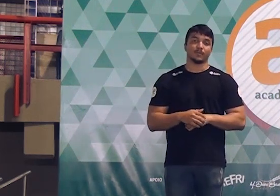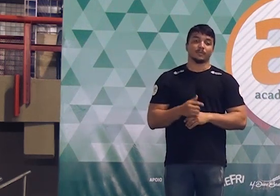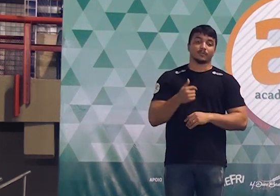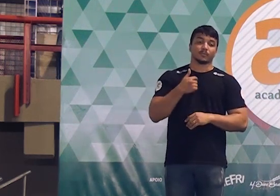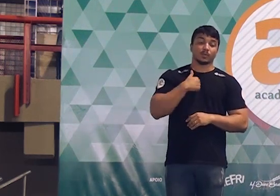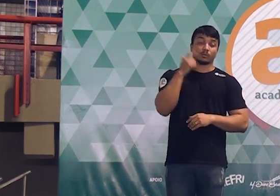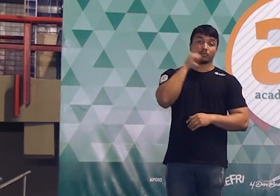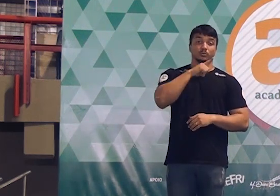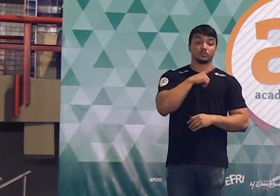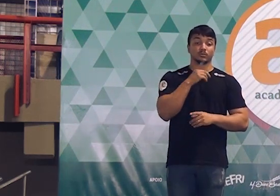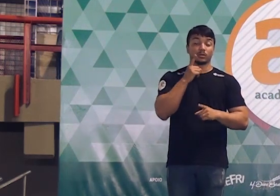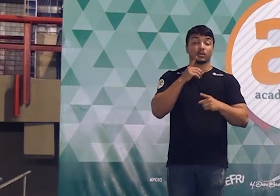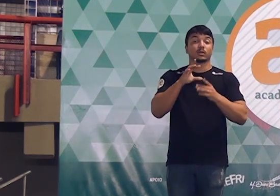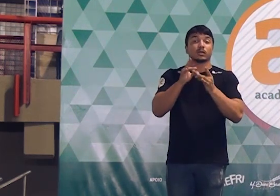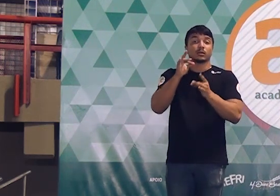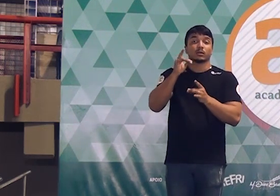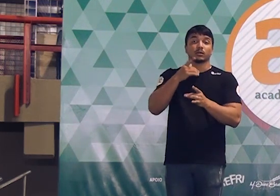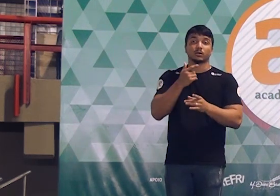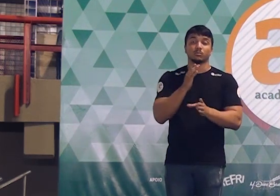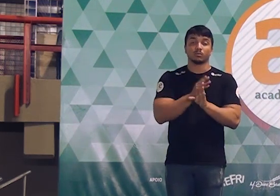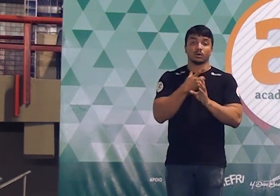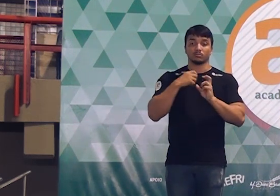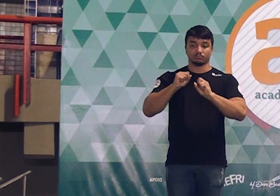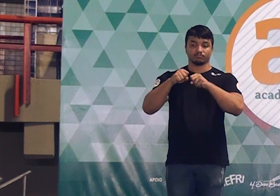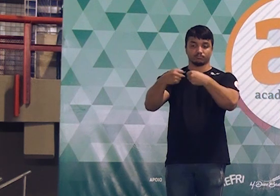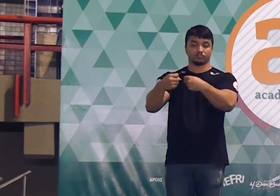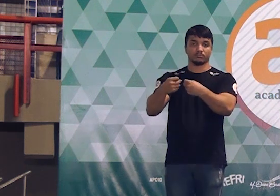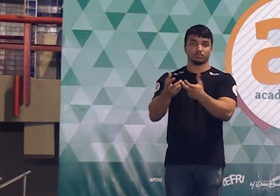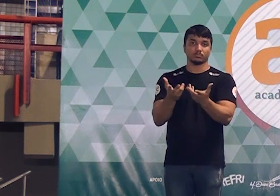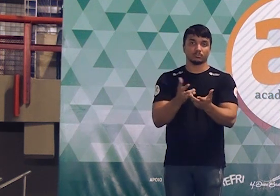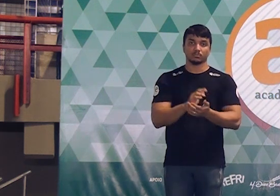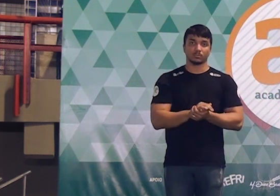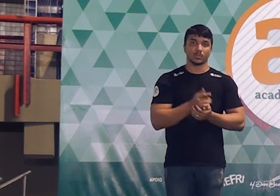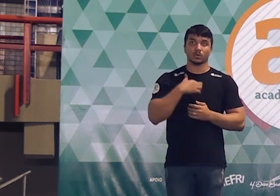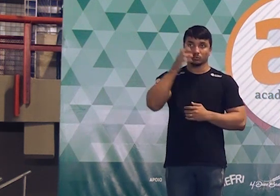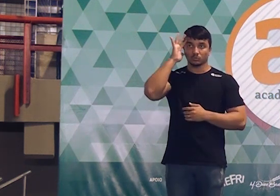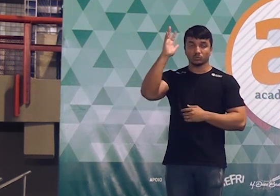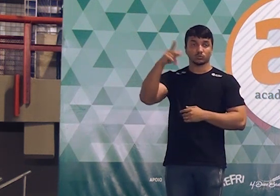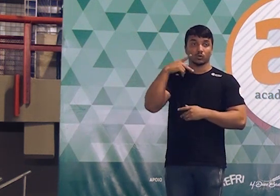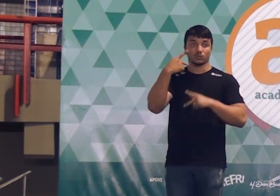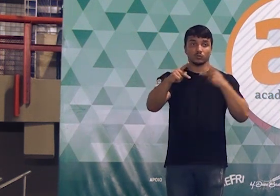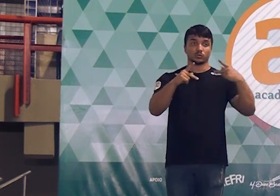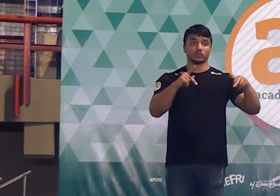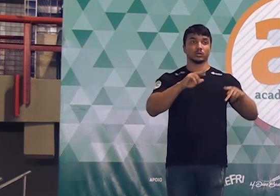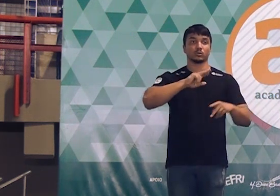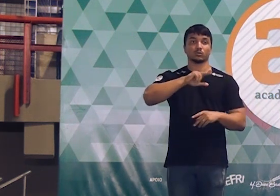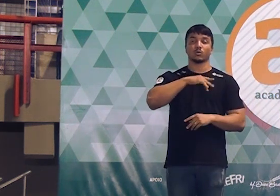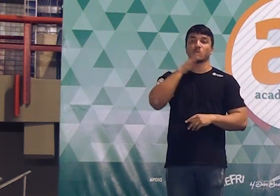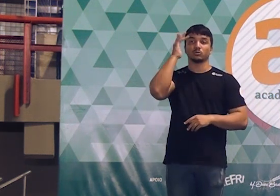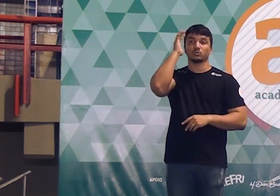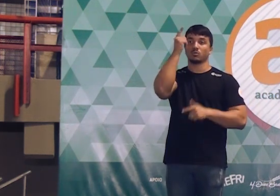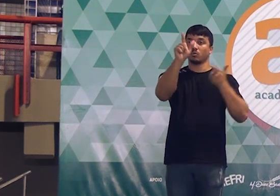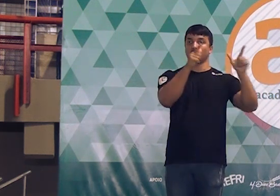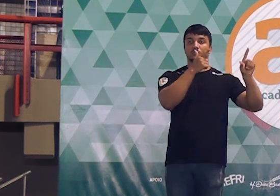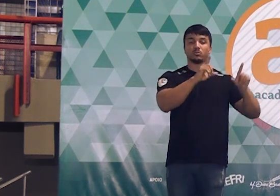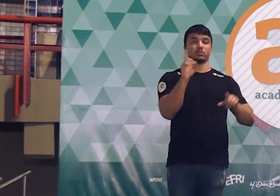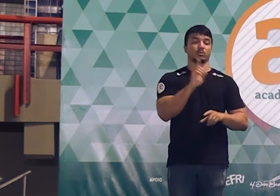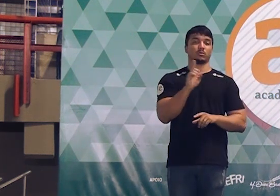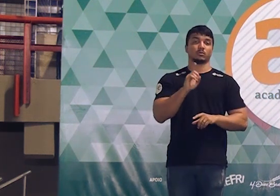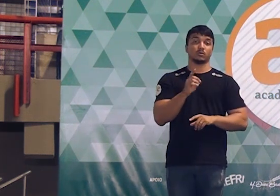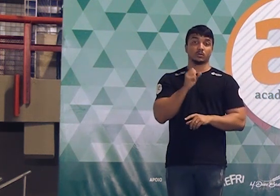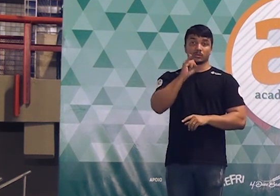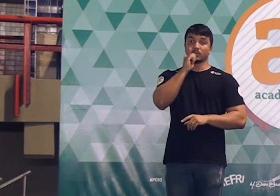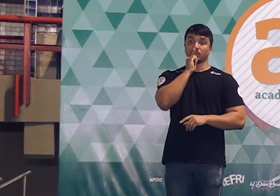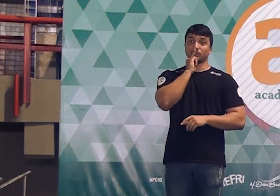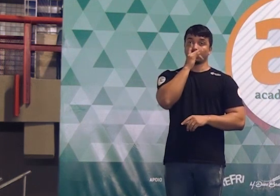eu só consegui isso por um detalhe, era o meu sonho. Então, vivam o sonho de vocês. Não vivam o sonho de ninguém. Se